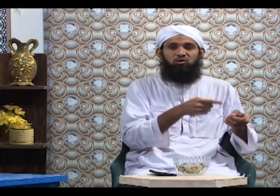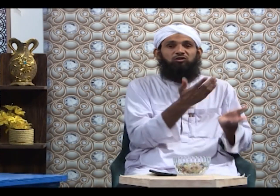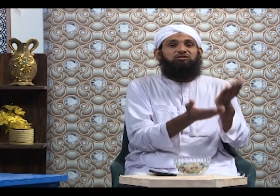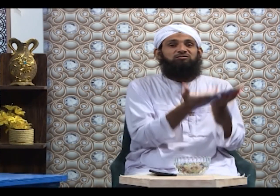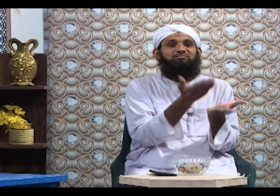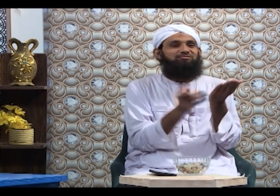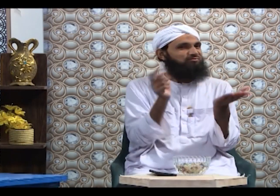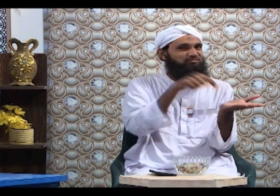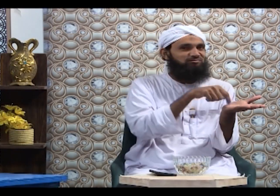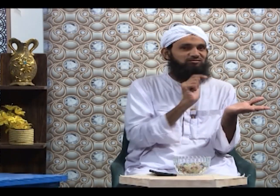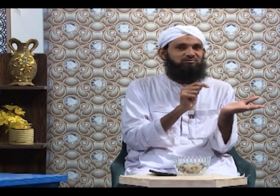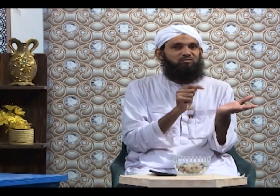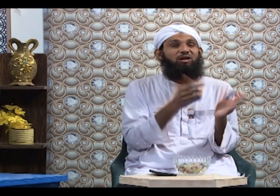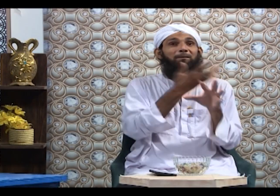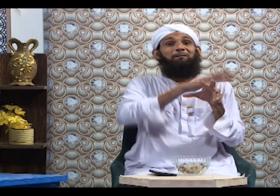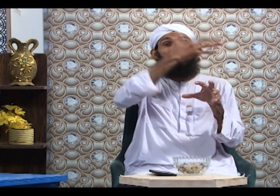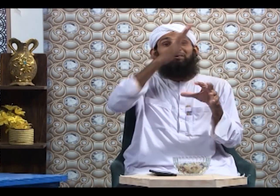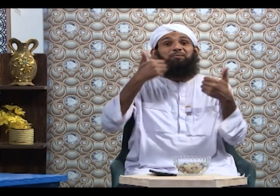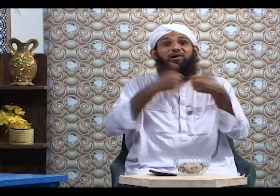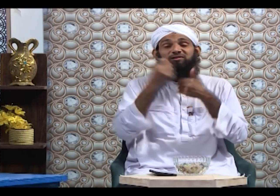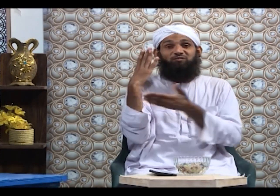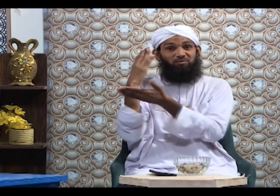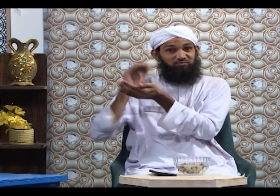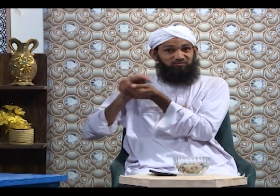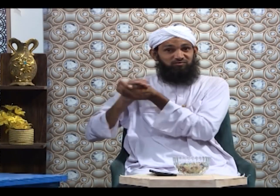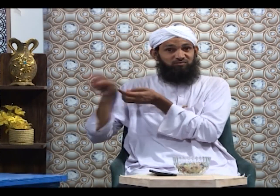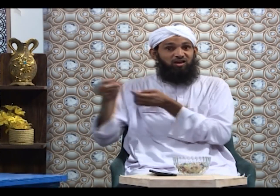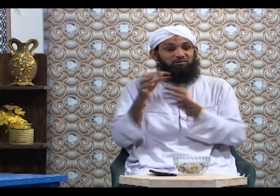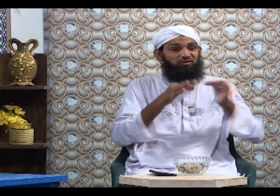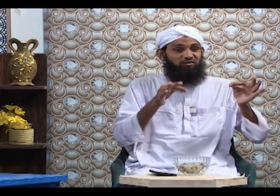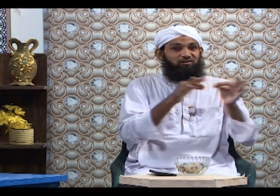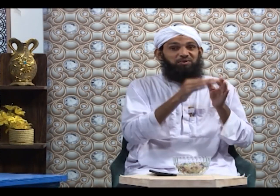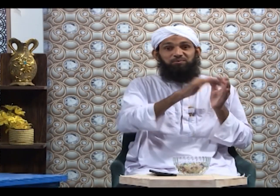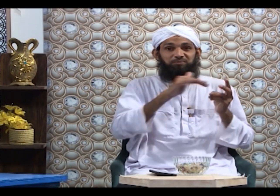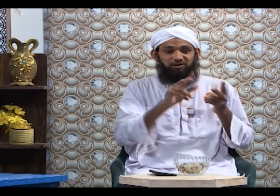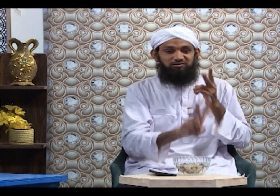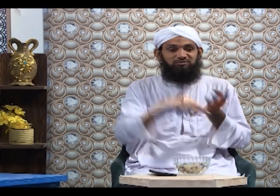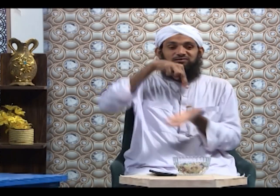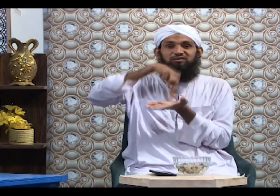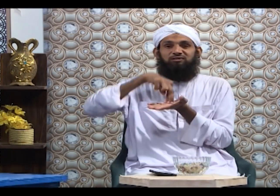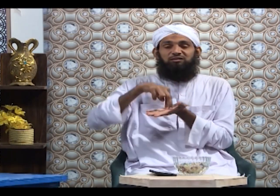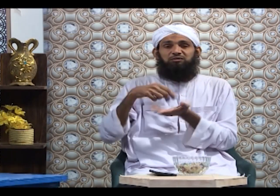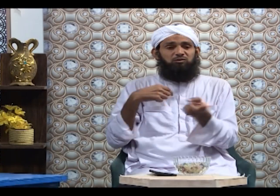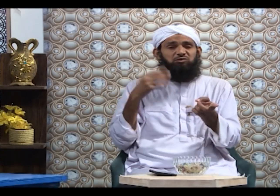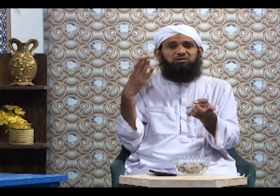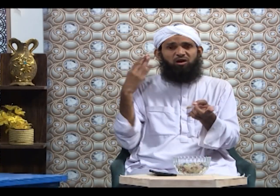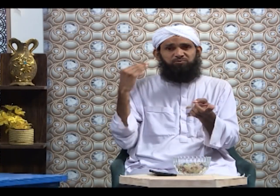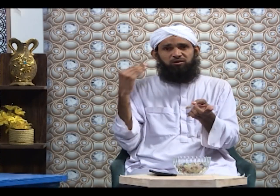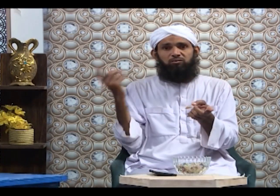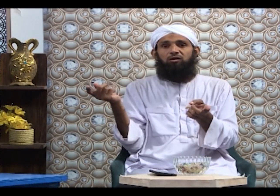عیال یعنی بال بچوں میں سے ایک شخص آگے بڑھ کر کہے گا میری نیکیاں کم ہیں، تو وہ اس کی نیکیوں میں سے لے گا، پھر دوسرا